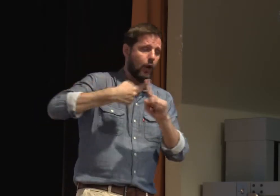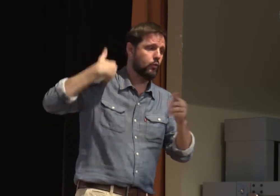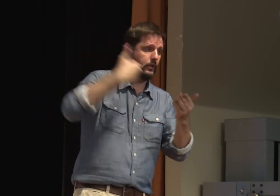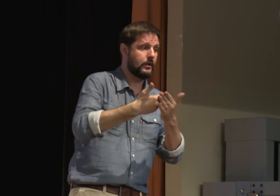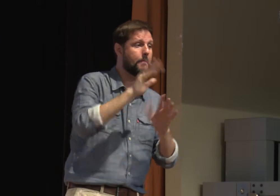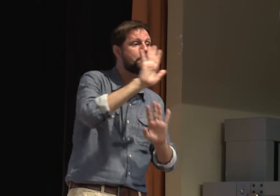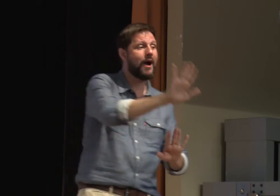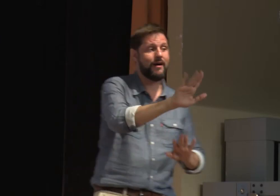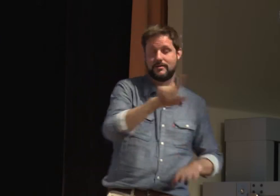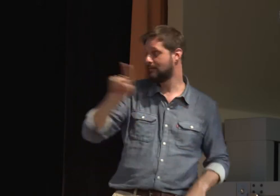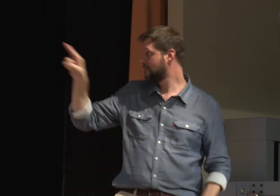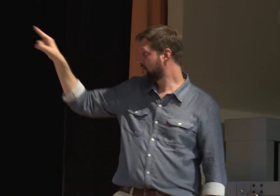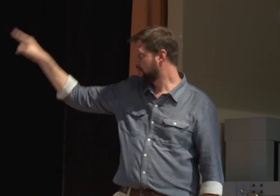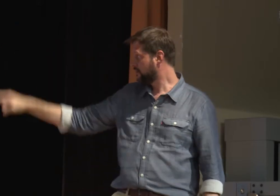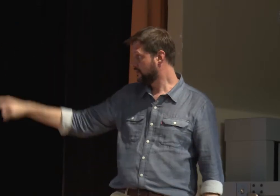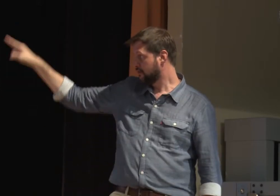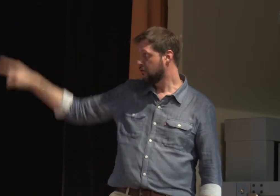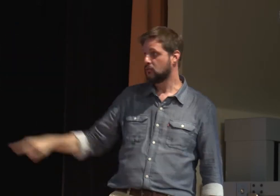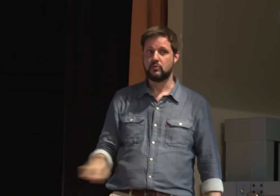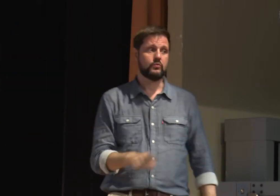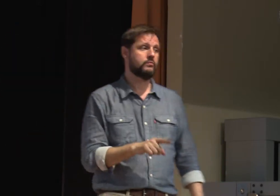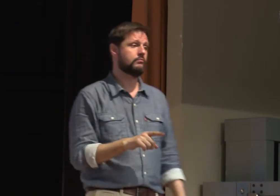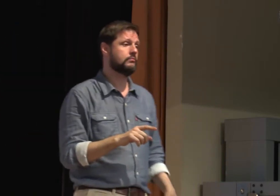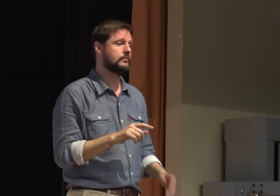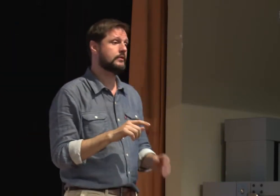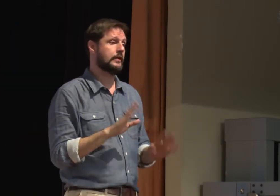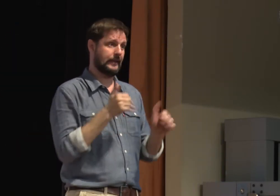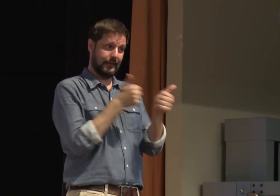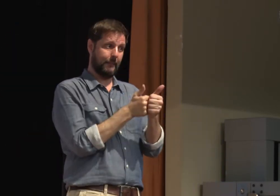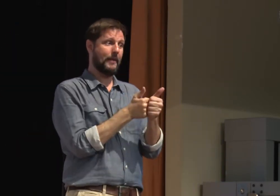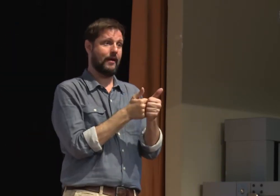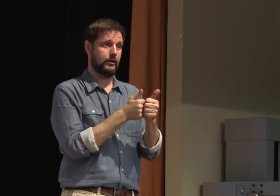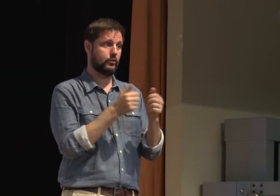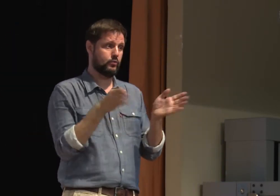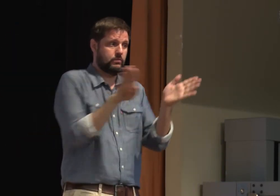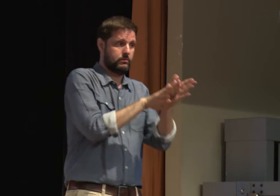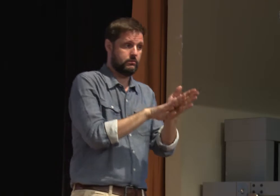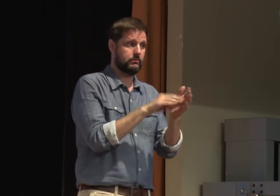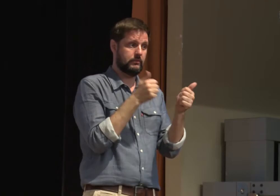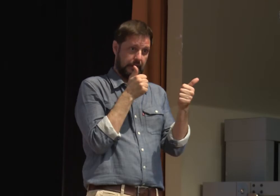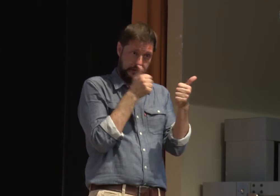com essa luta, e isso é verdade, é importante. Isso se dá através de uma implementação bilíngue.